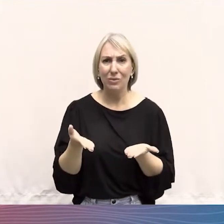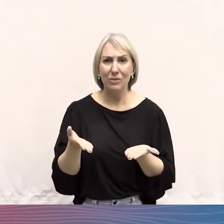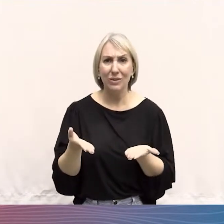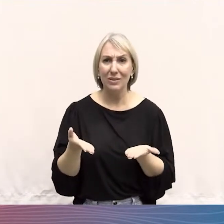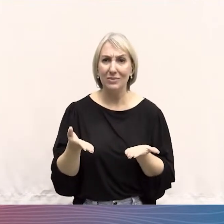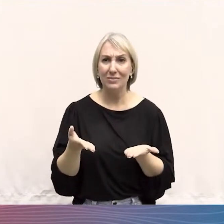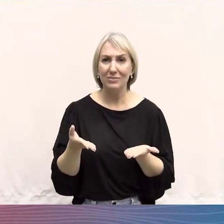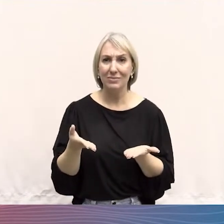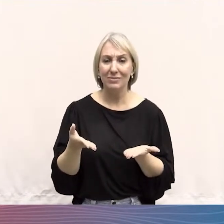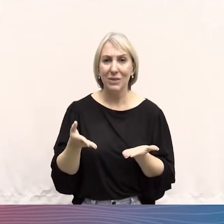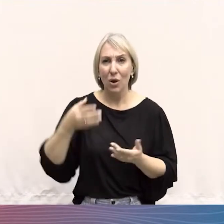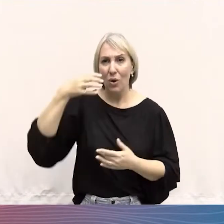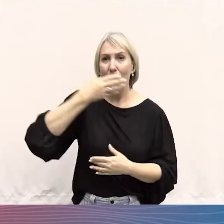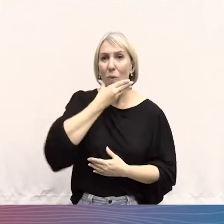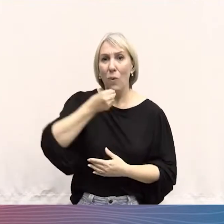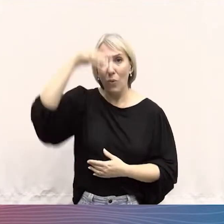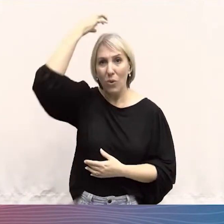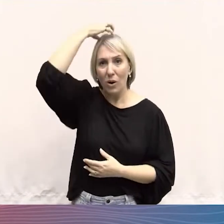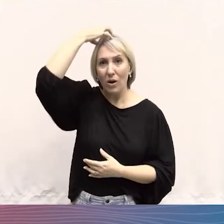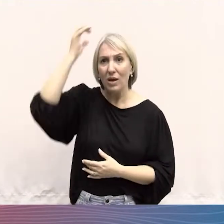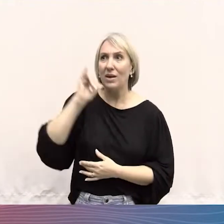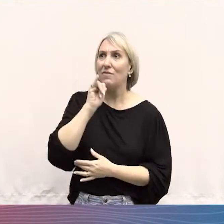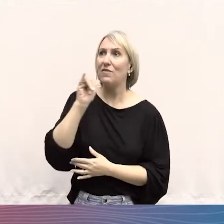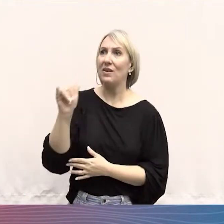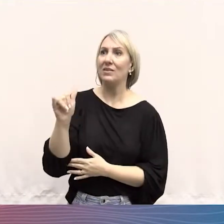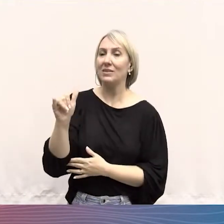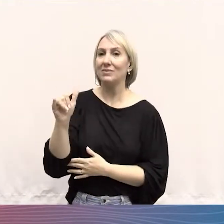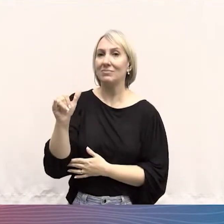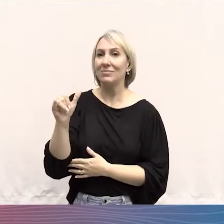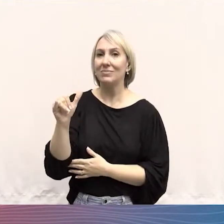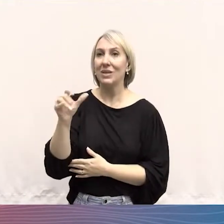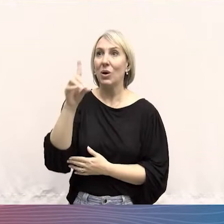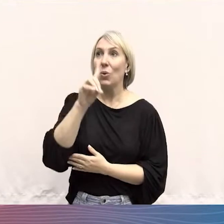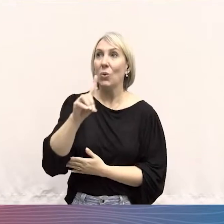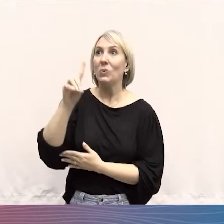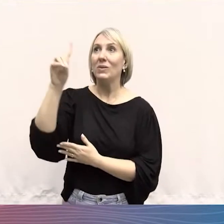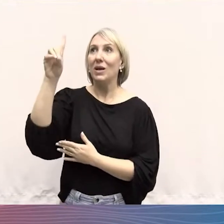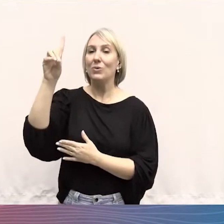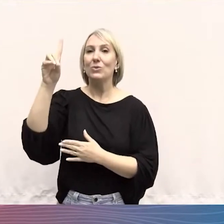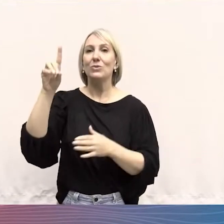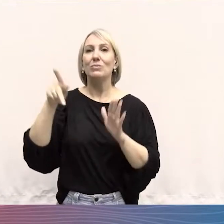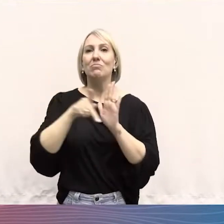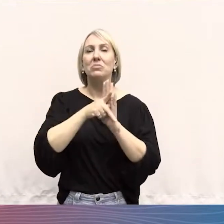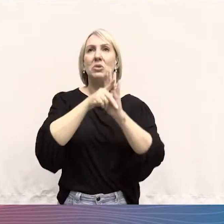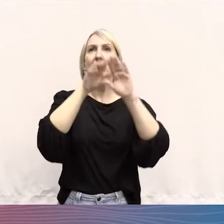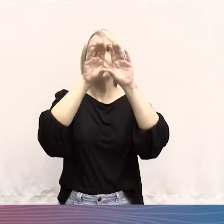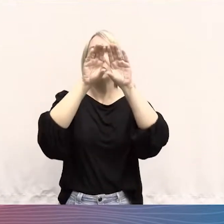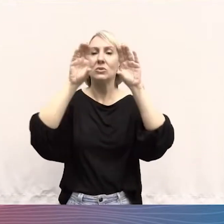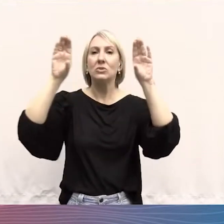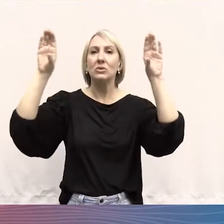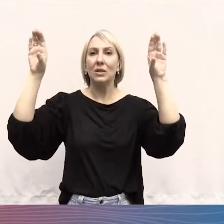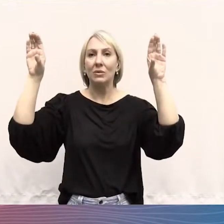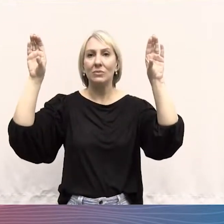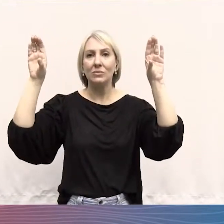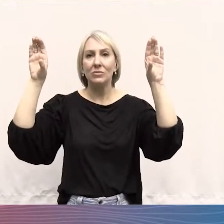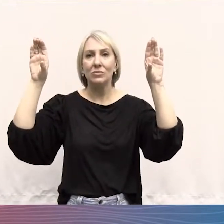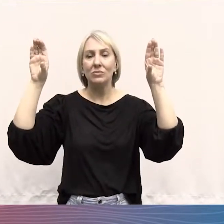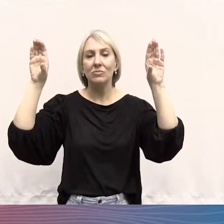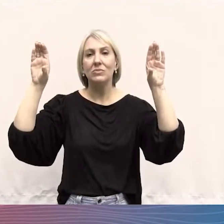céus. E Esdras capítulo 1, versículo 2, assim diz o Ciro,